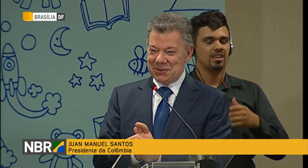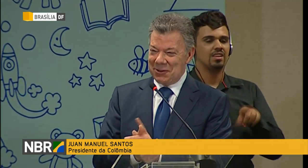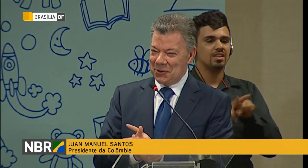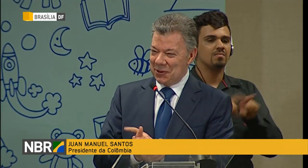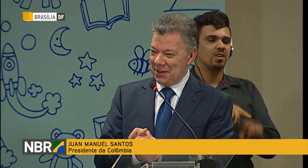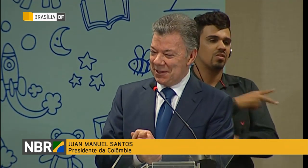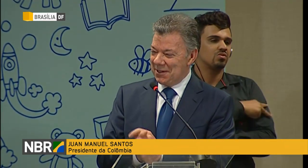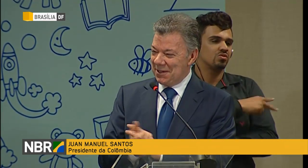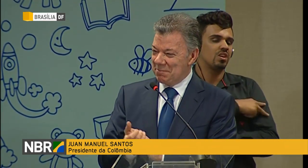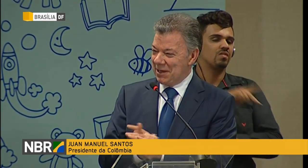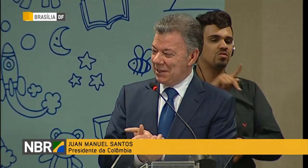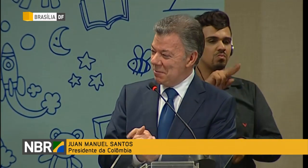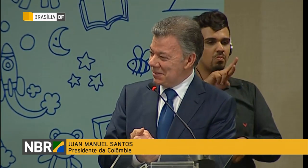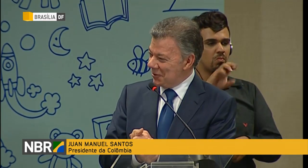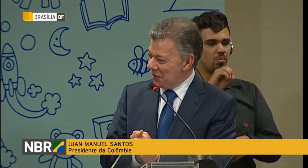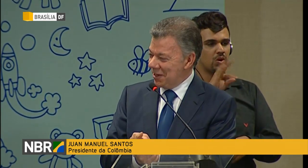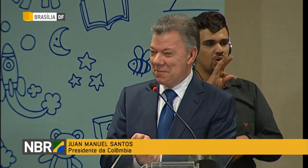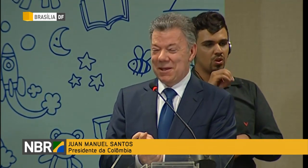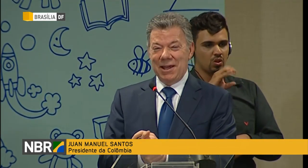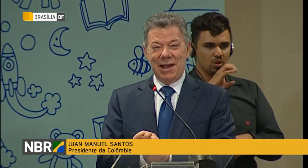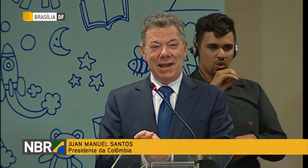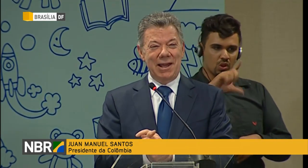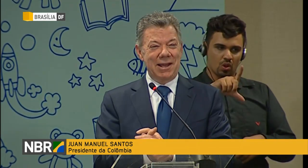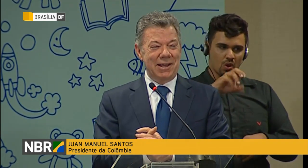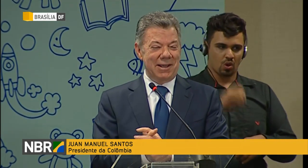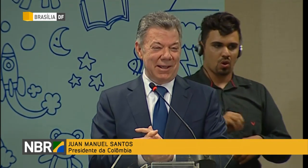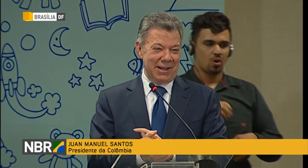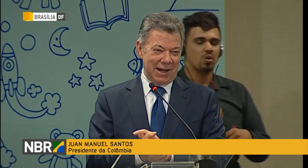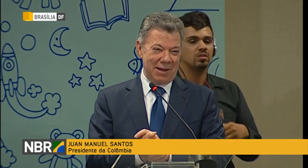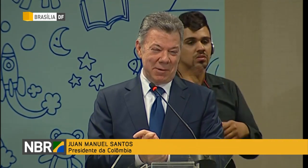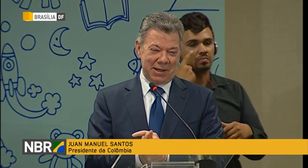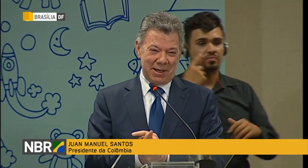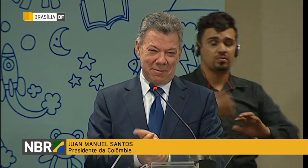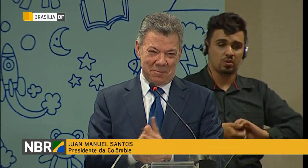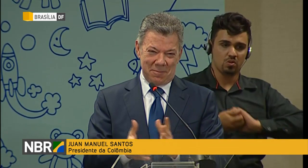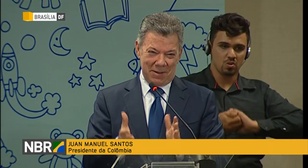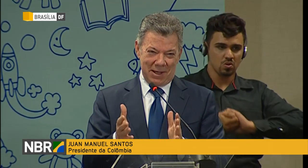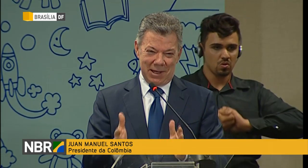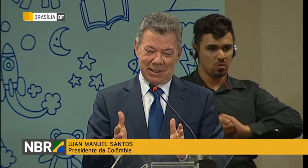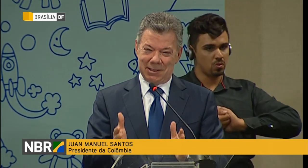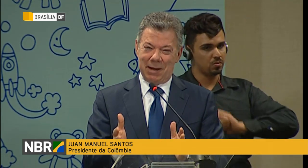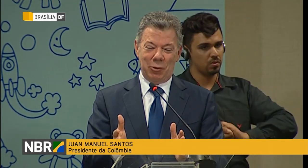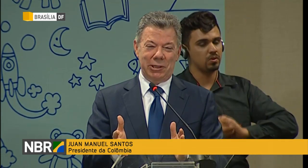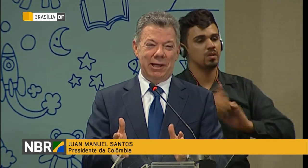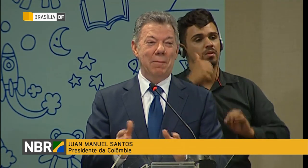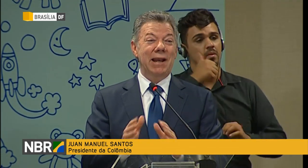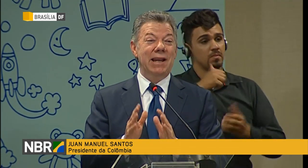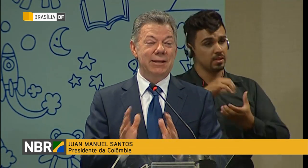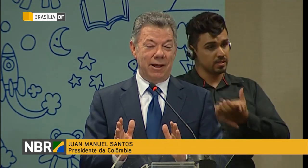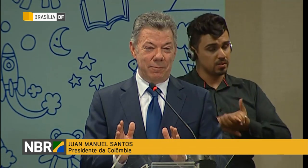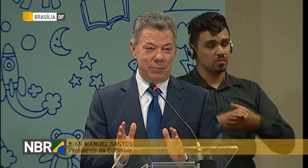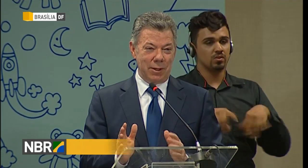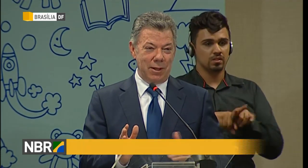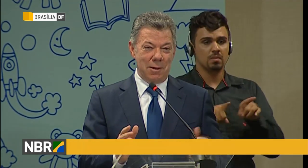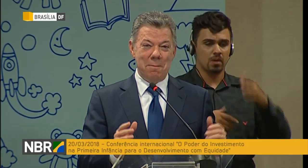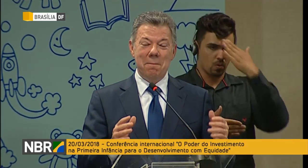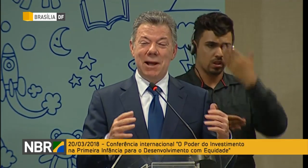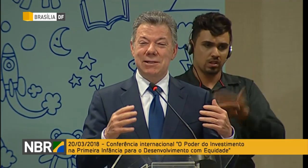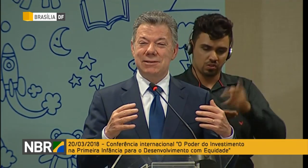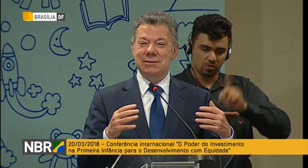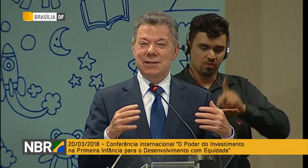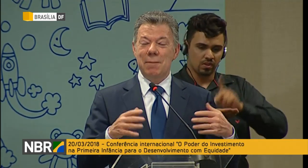protocolo. Então, ele enviou os cumprimentos por parte da minha esposa e eu acredito que essa